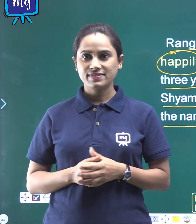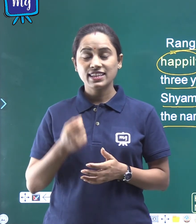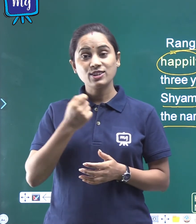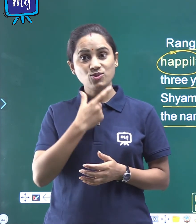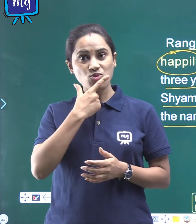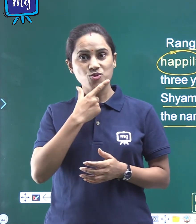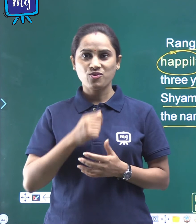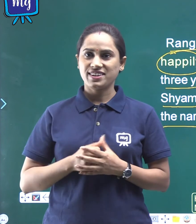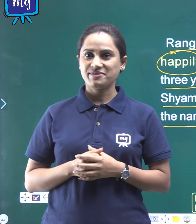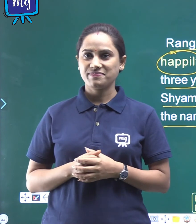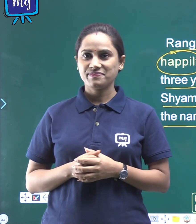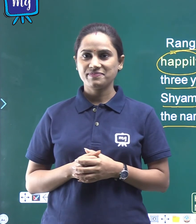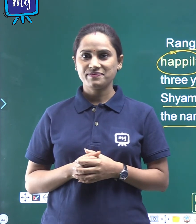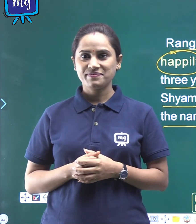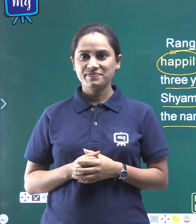सुखपूर्वक,